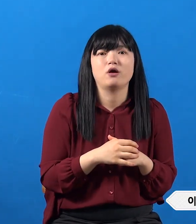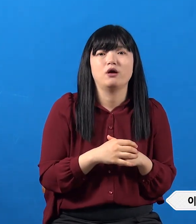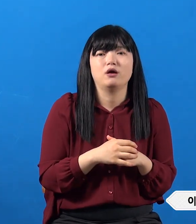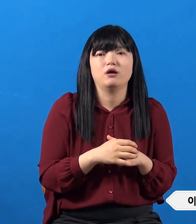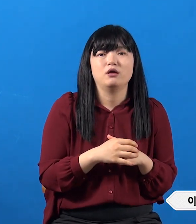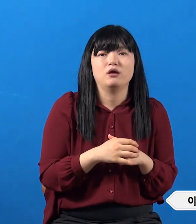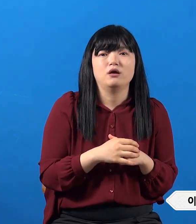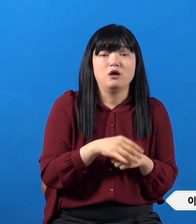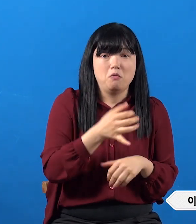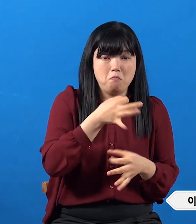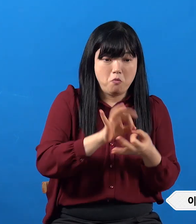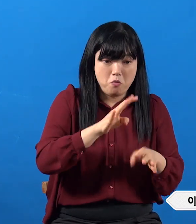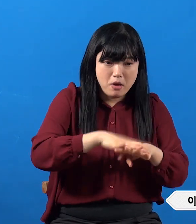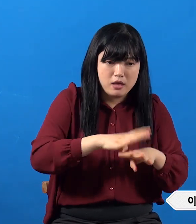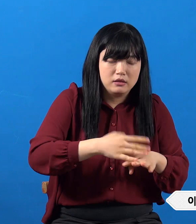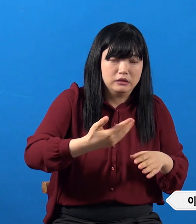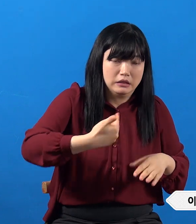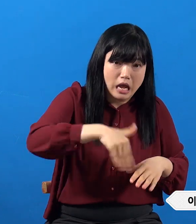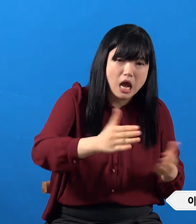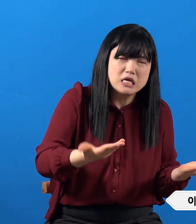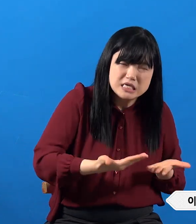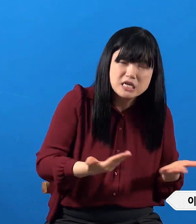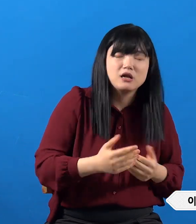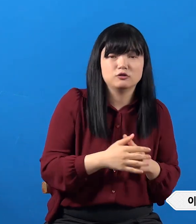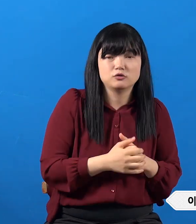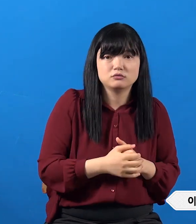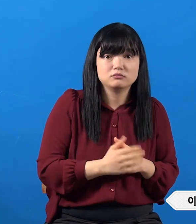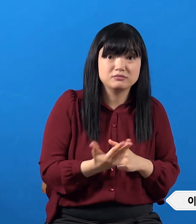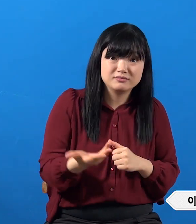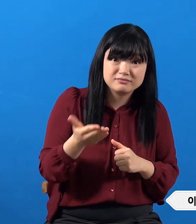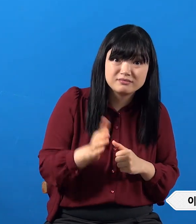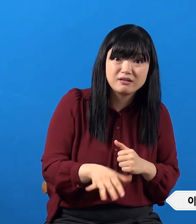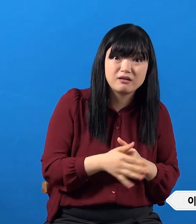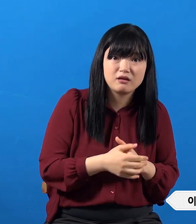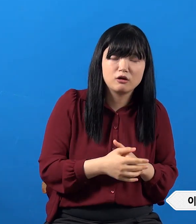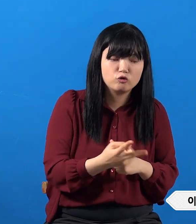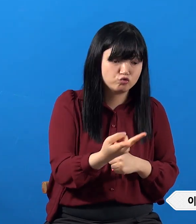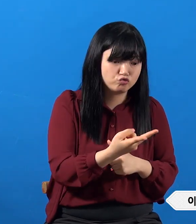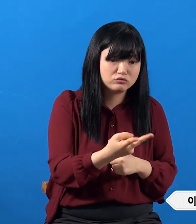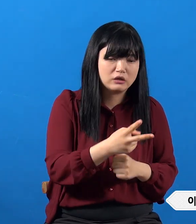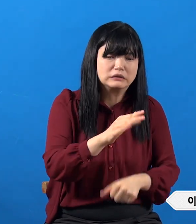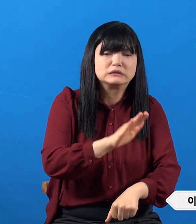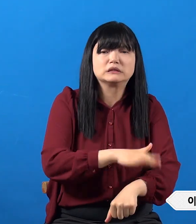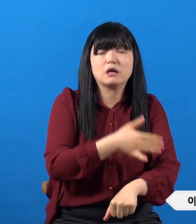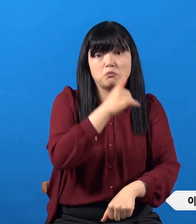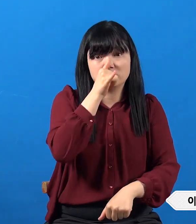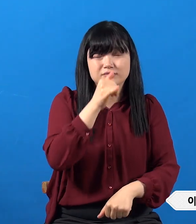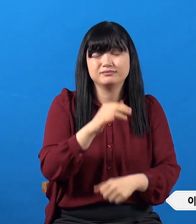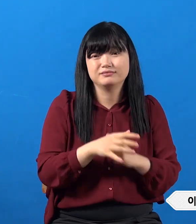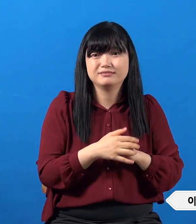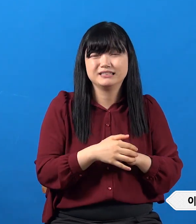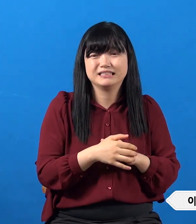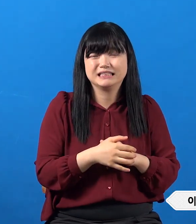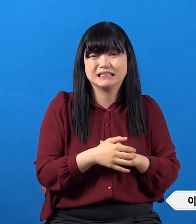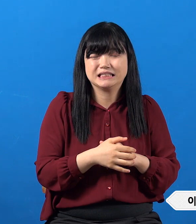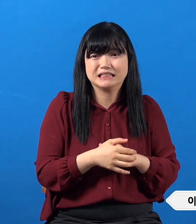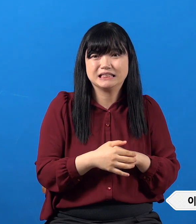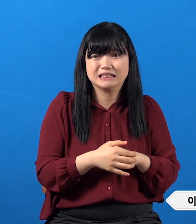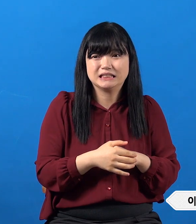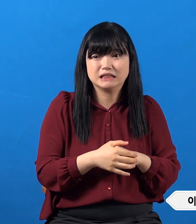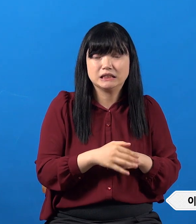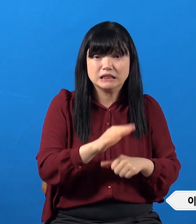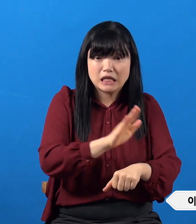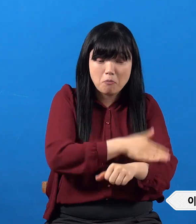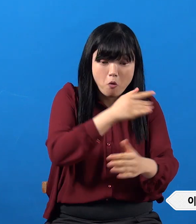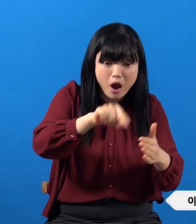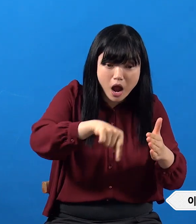순종해서 포도원에 가서 일하는 것이겠죠. 하지만 이 둘 다 잘못한 것이라면 그 잘못한